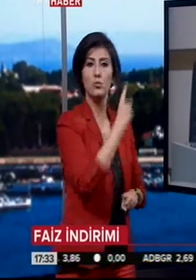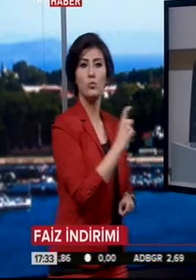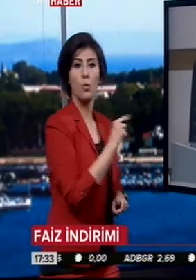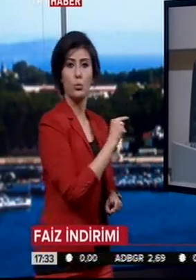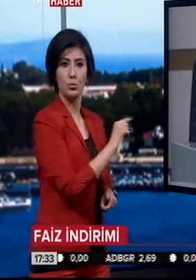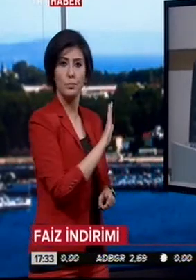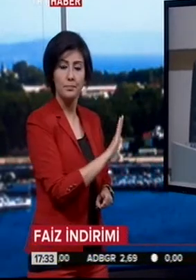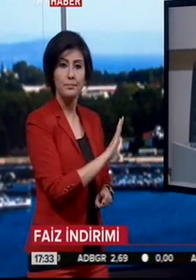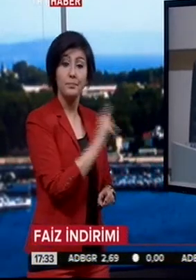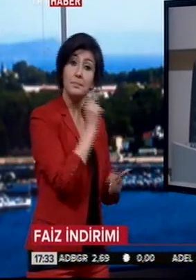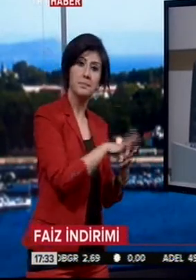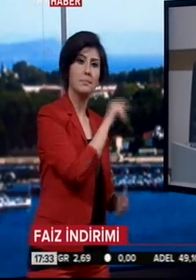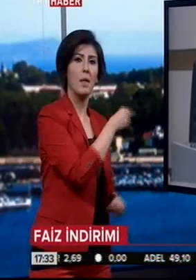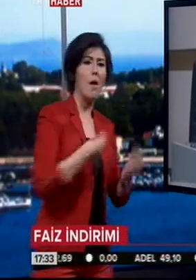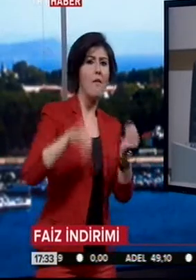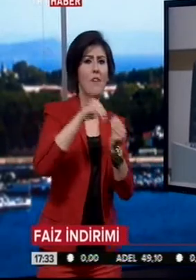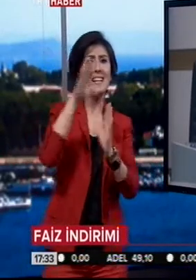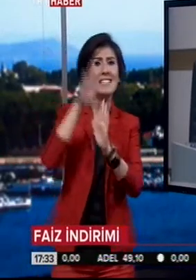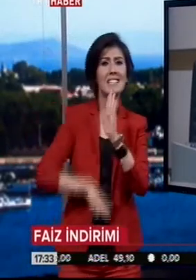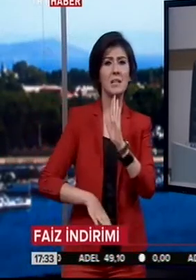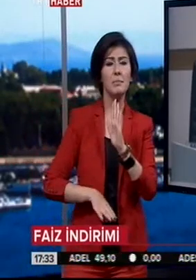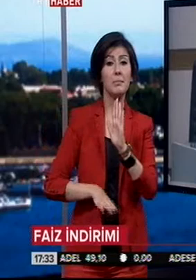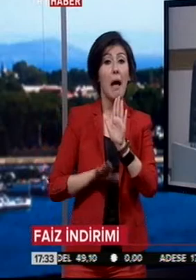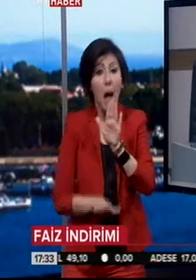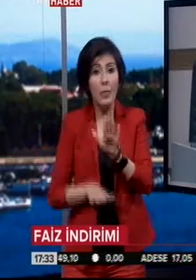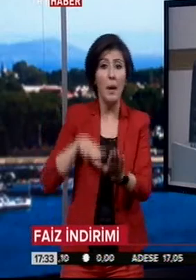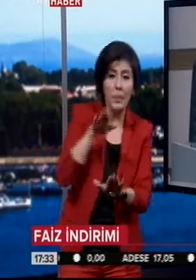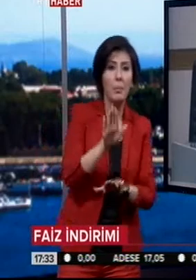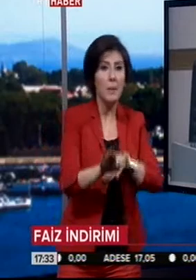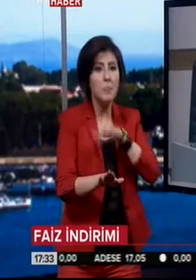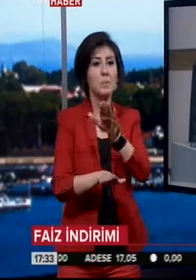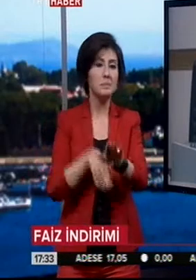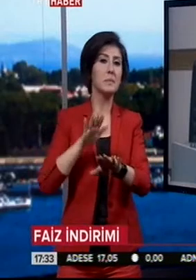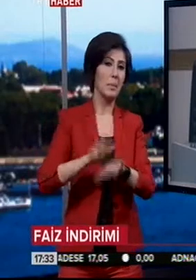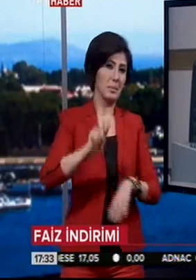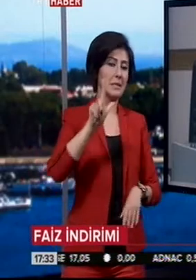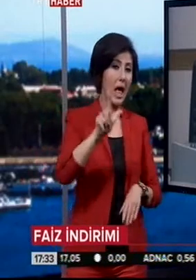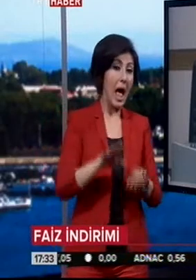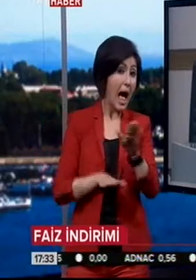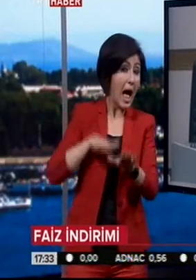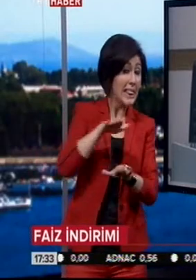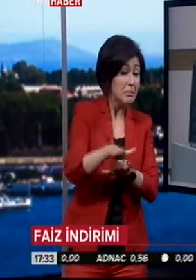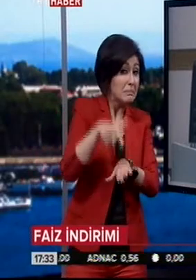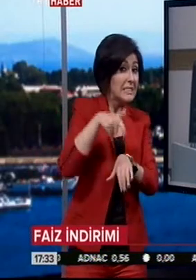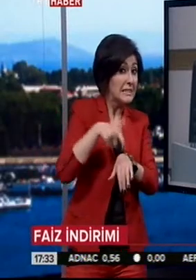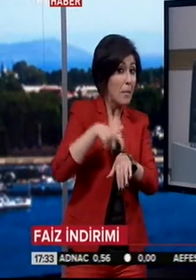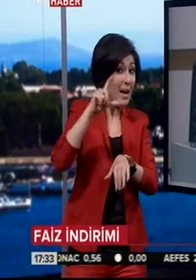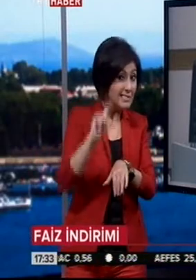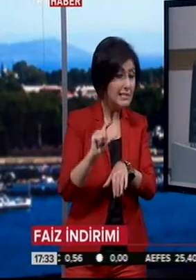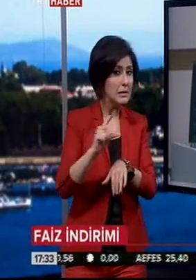soruldu. Erdem Başçı, faiz indiriminin adım adım yapılması gerekir. Adımların zamanlaması ve hızı çok